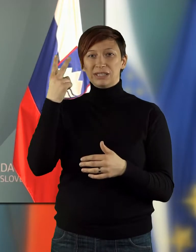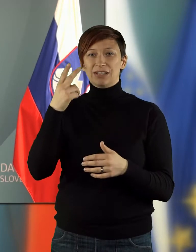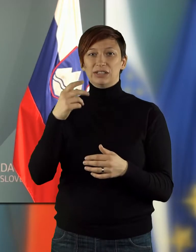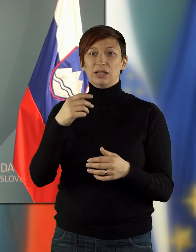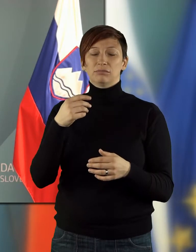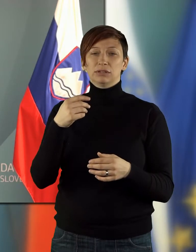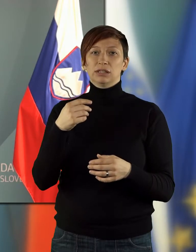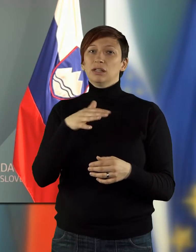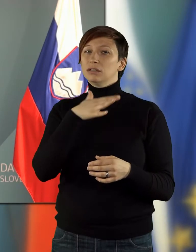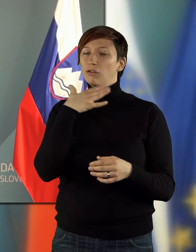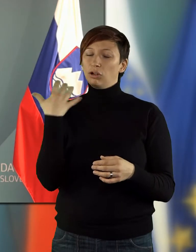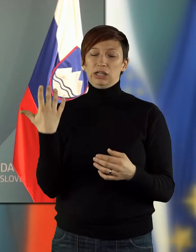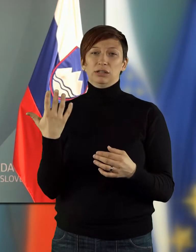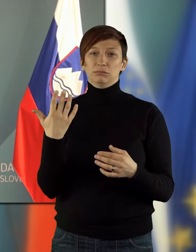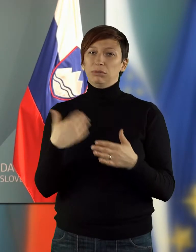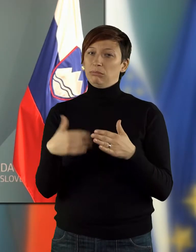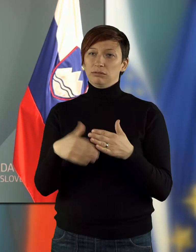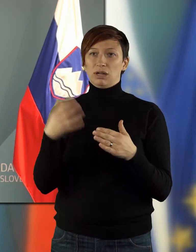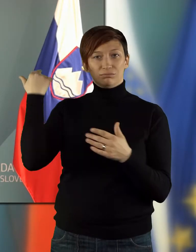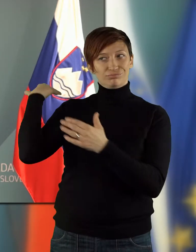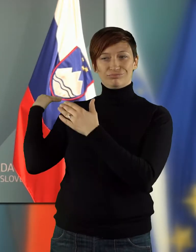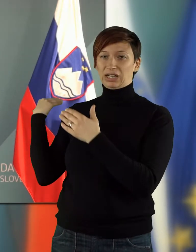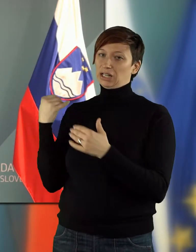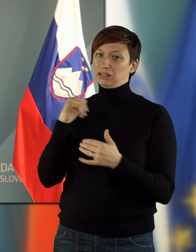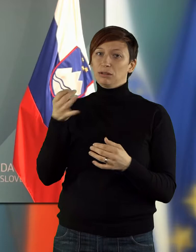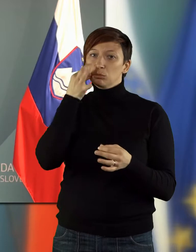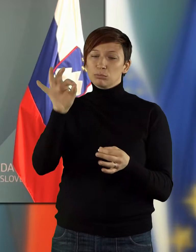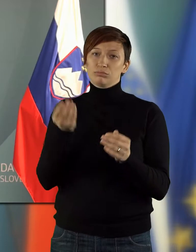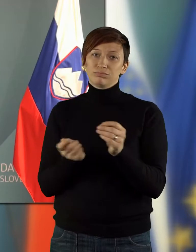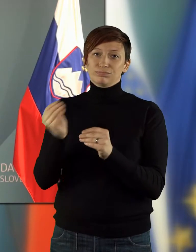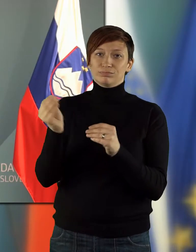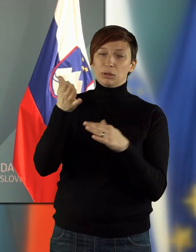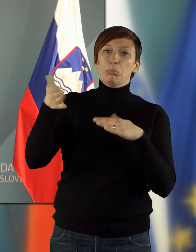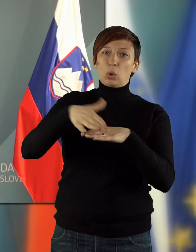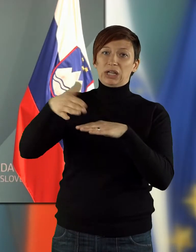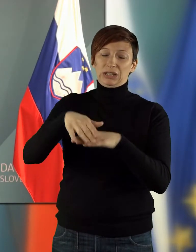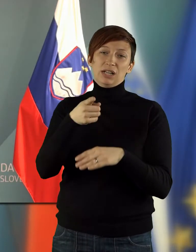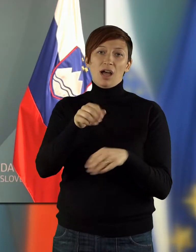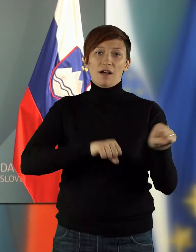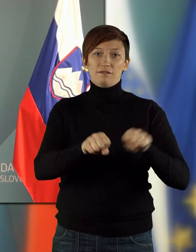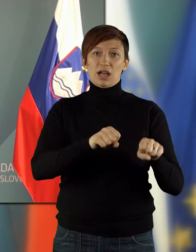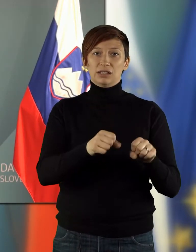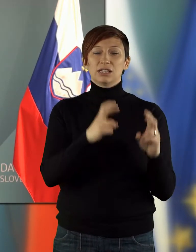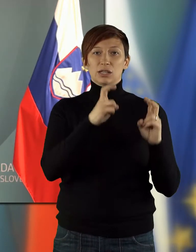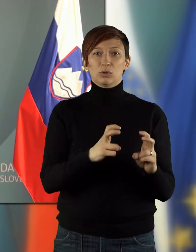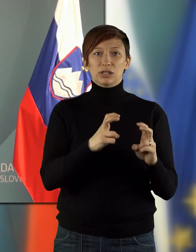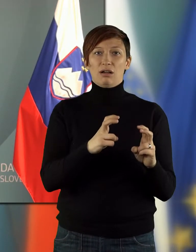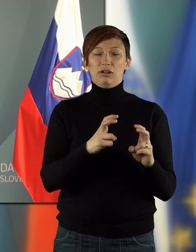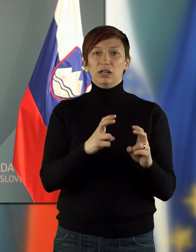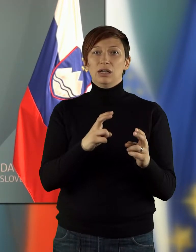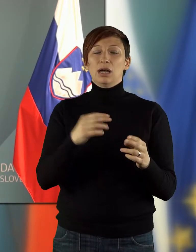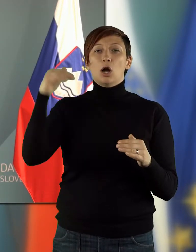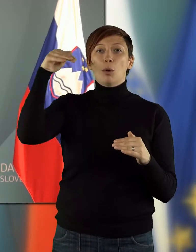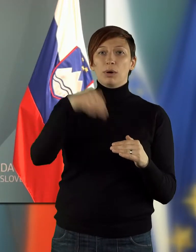pa je seveda nadoknaditi zelo, zelo velik primanjkljaj iz preteklih let. Ta vlada je